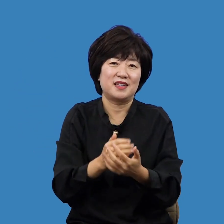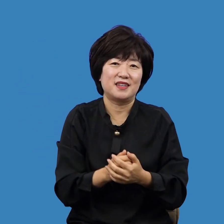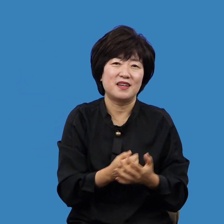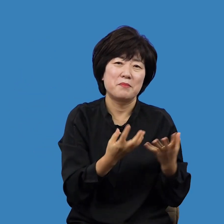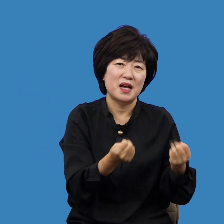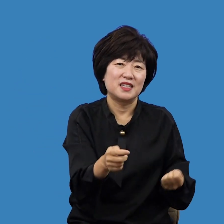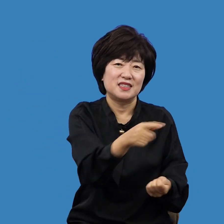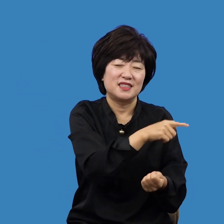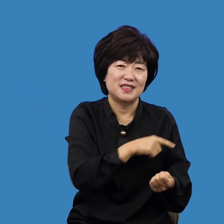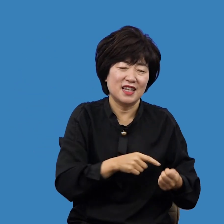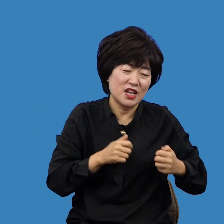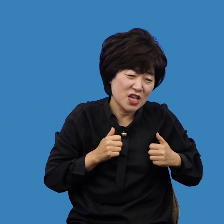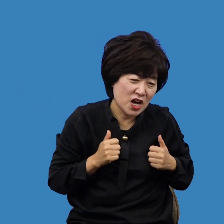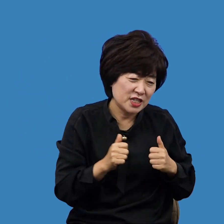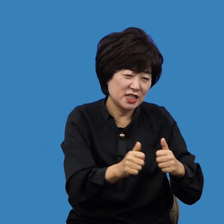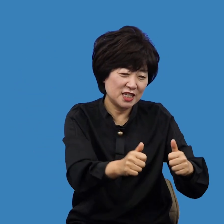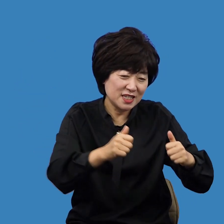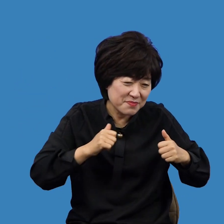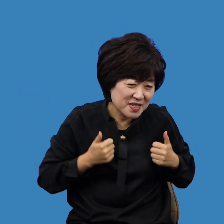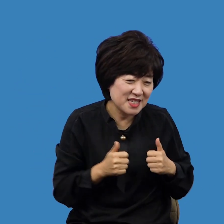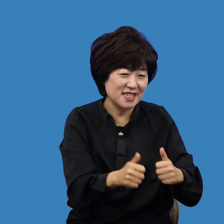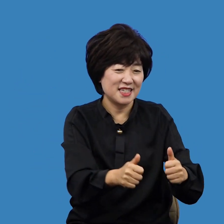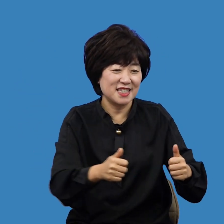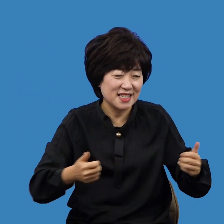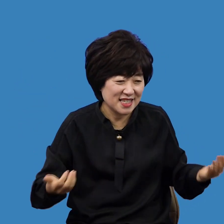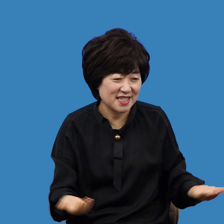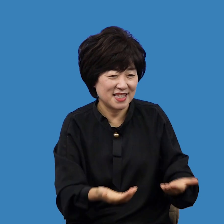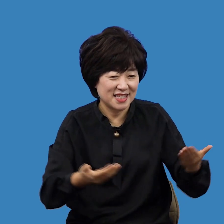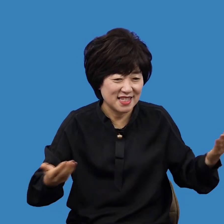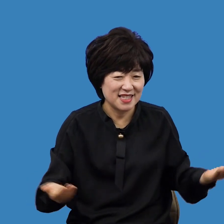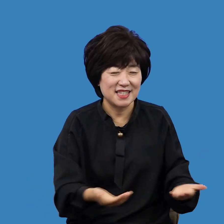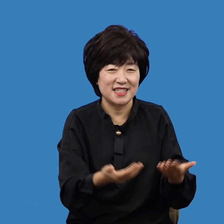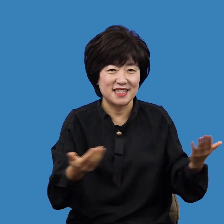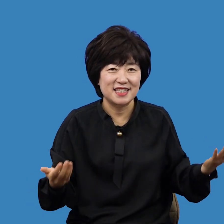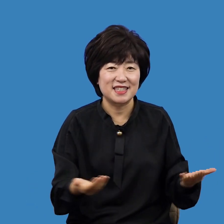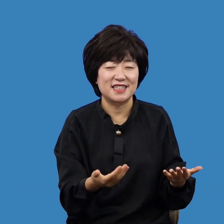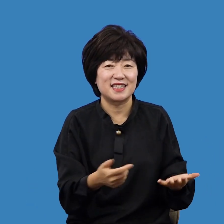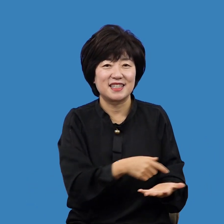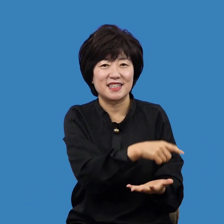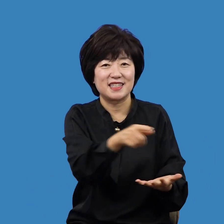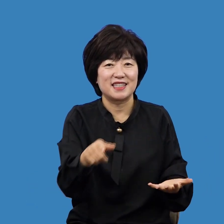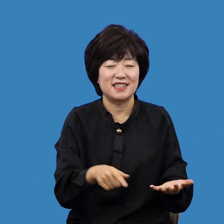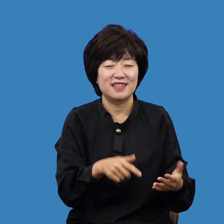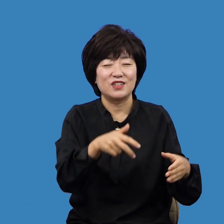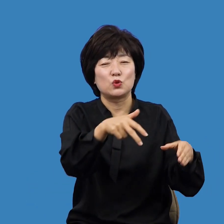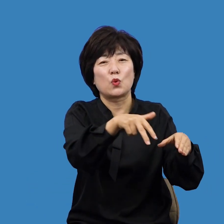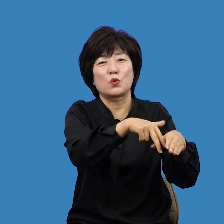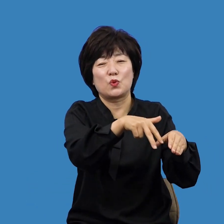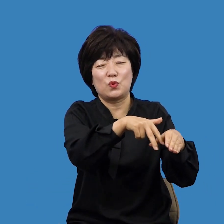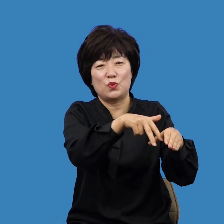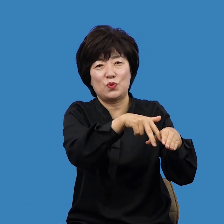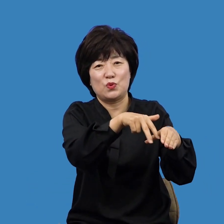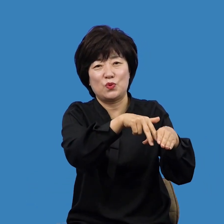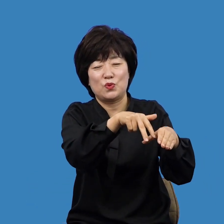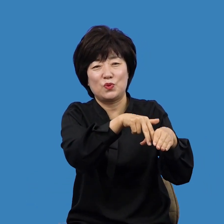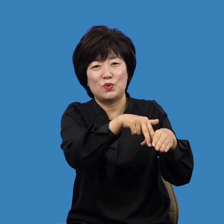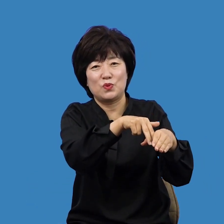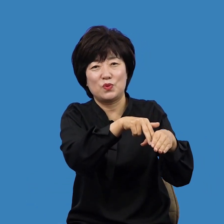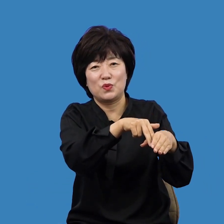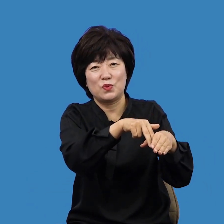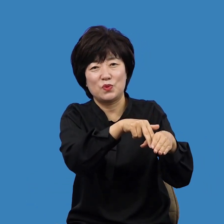해요. 열심히 뭐를 하고 열심히 그걸 뭐라 그러냐면 종교라 그러는 거예요.